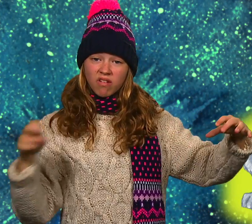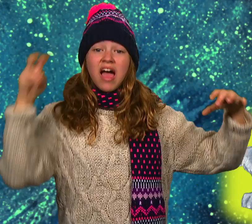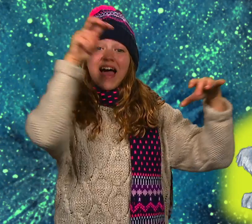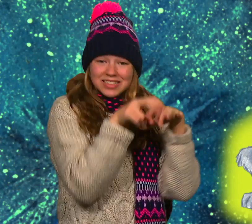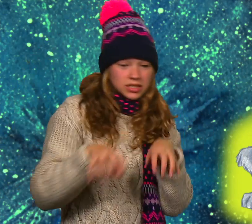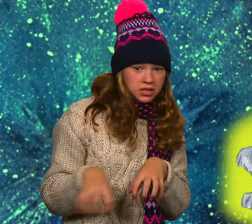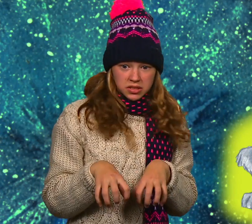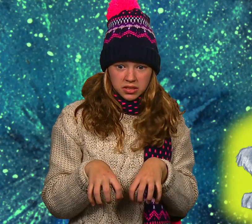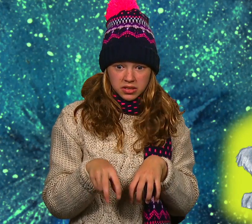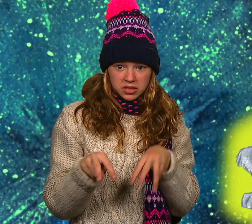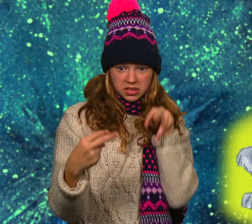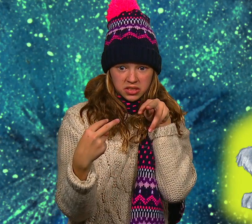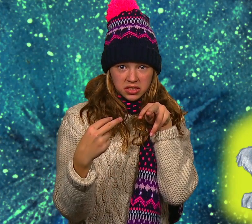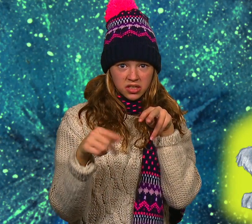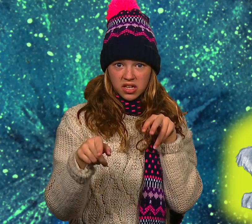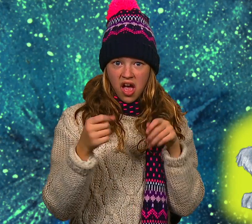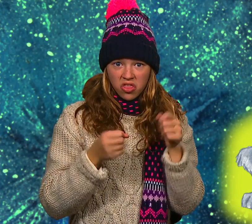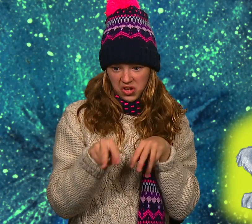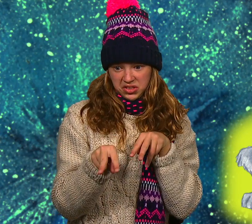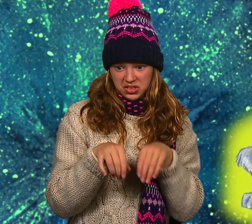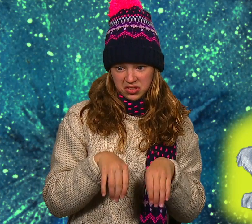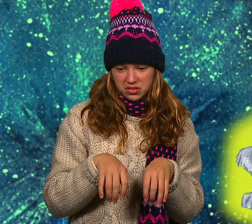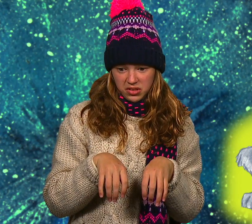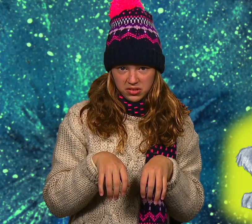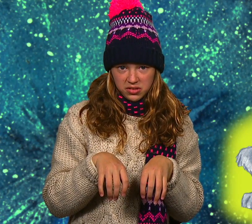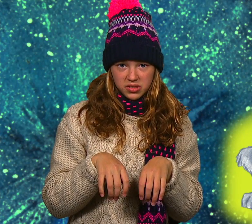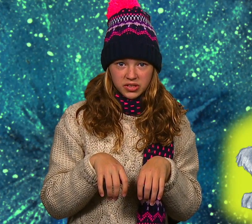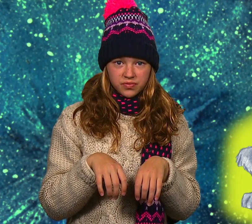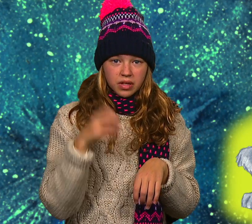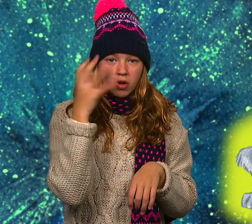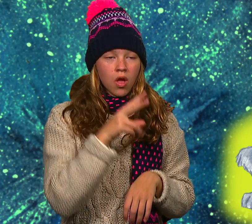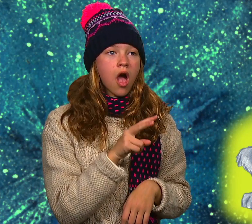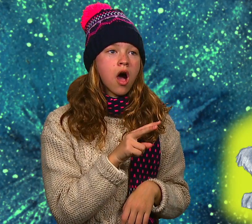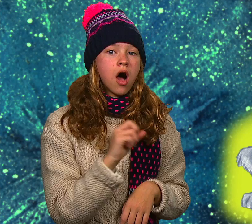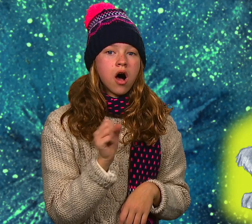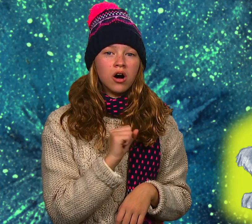Tapete. Bilder gehen zu Bruch. Da die Weihnachtskugeln fallen zu Boden, die Vase geht kaputt.